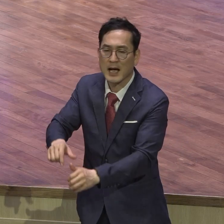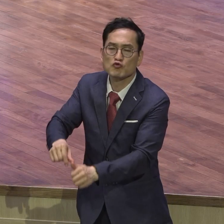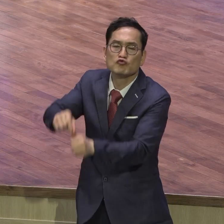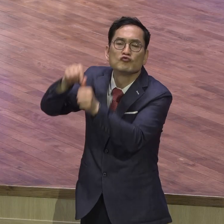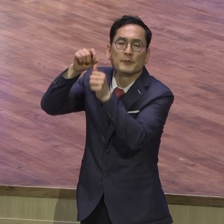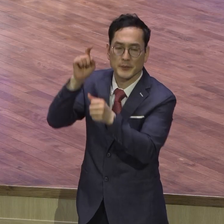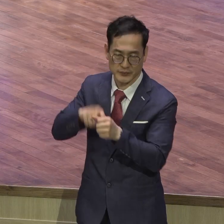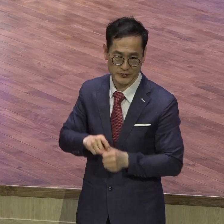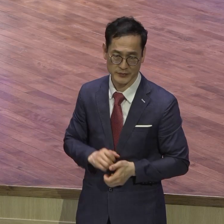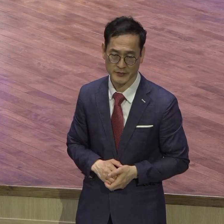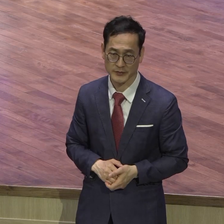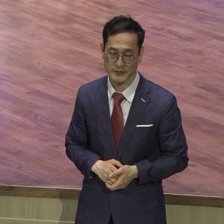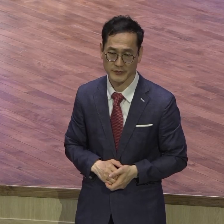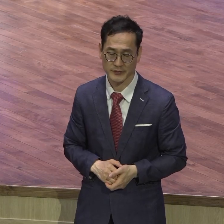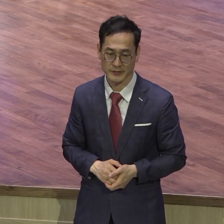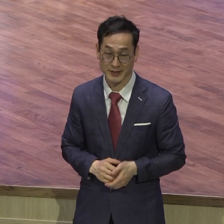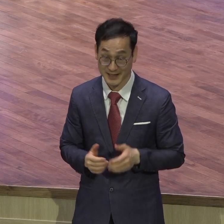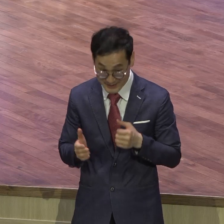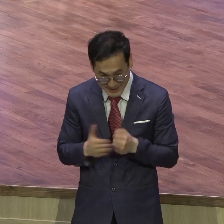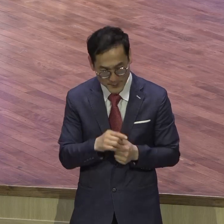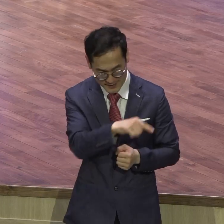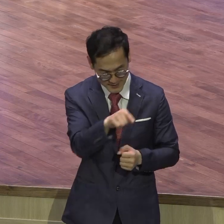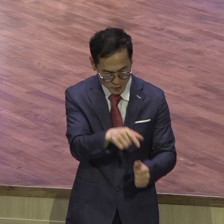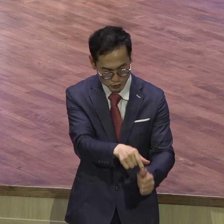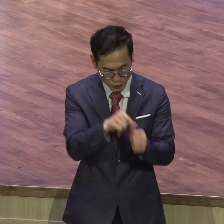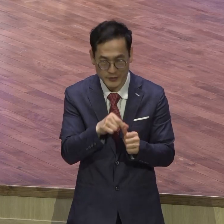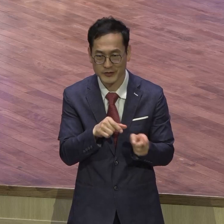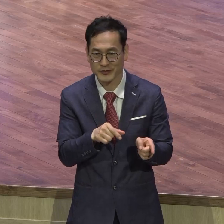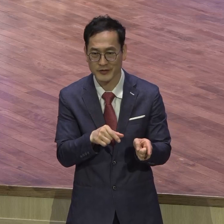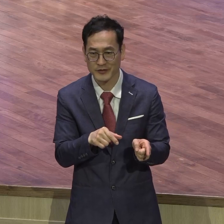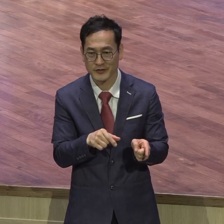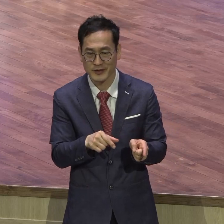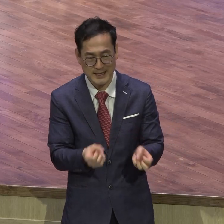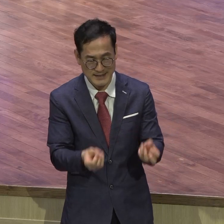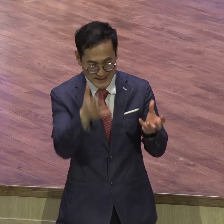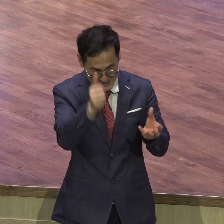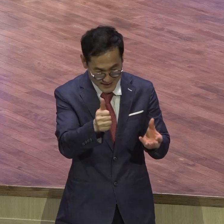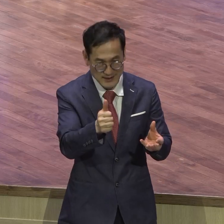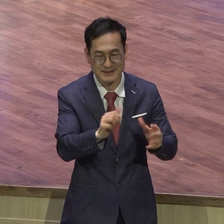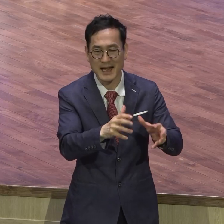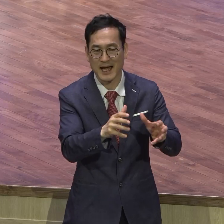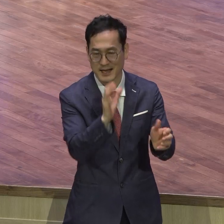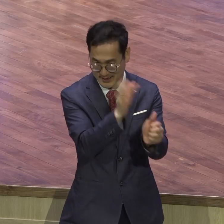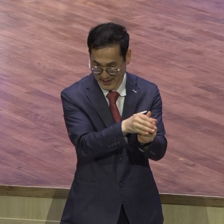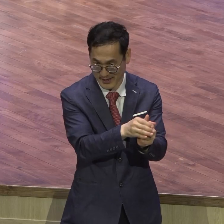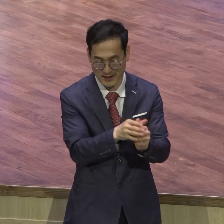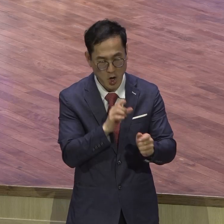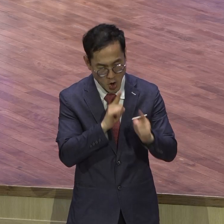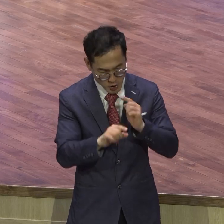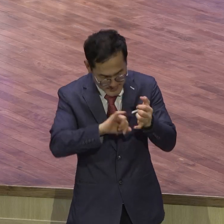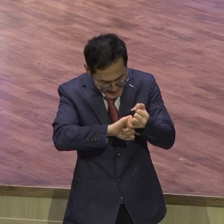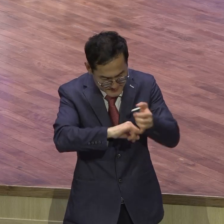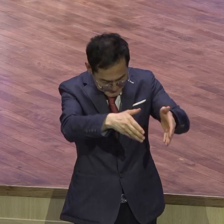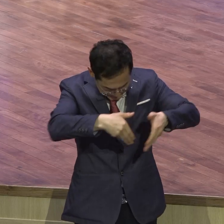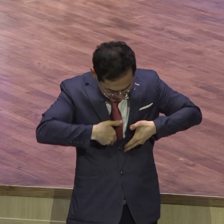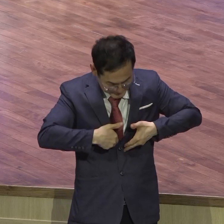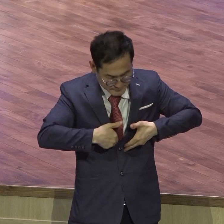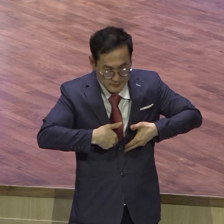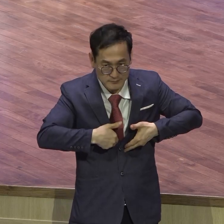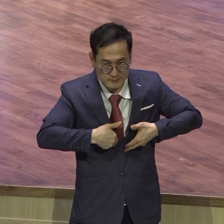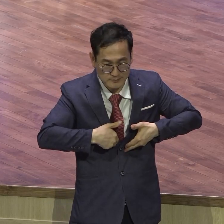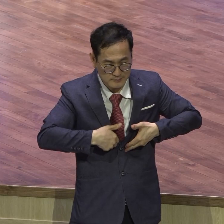그래서 출국을 시켰고 신해산에서 제사장나라로 삼으시기 위해서 은약을 체결하시고 은약 백성으로서